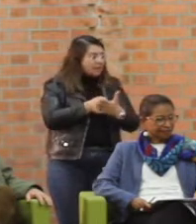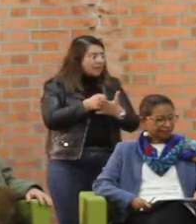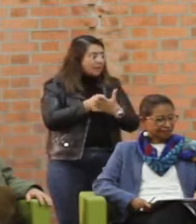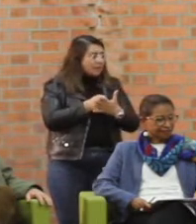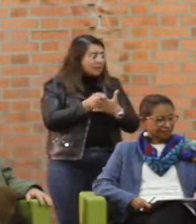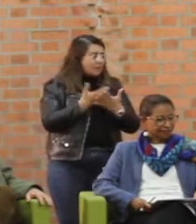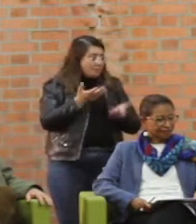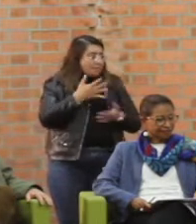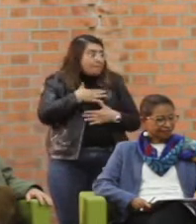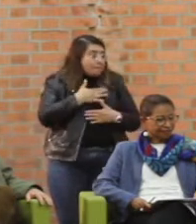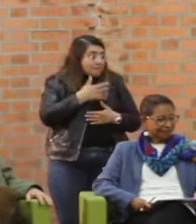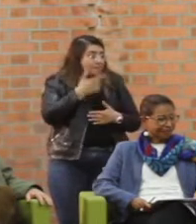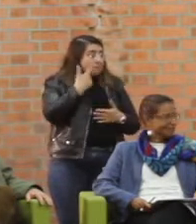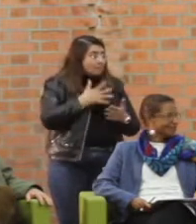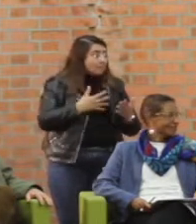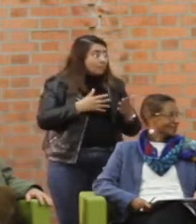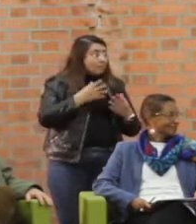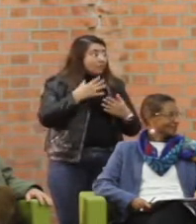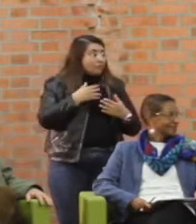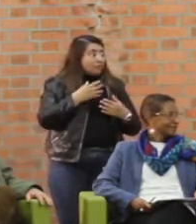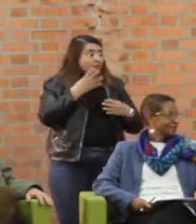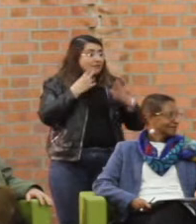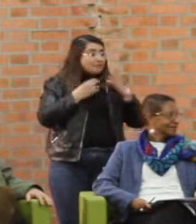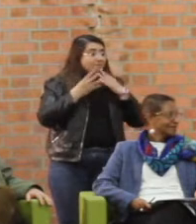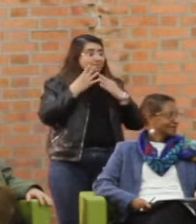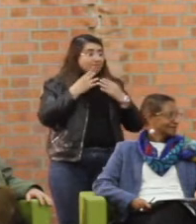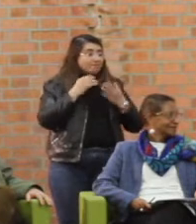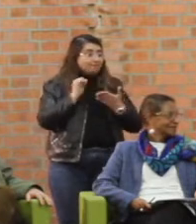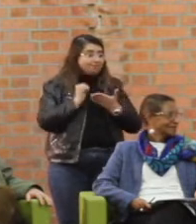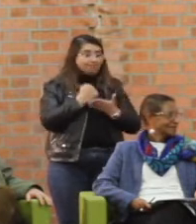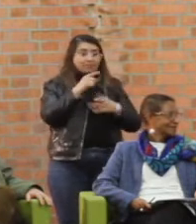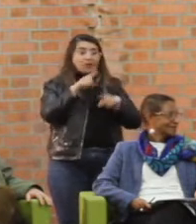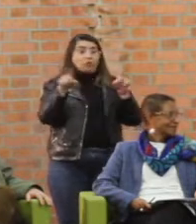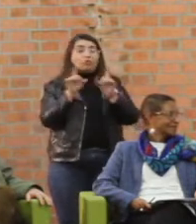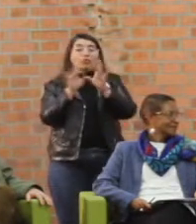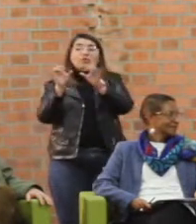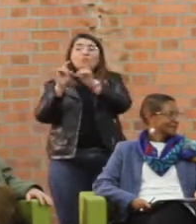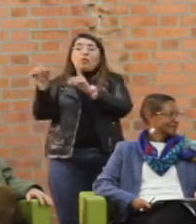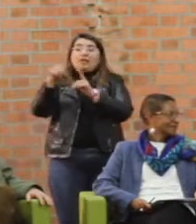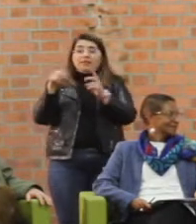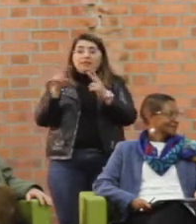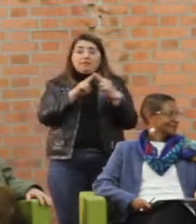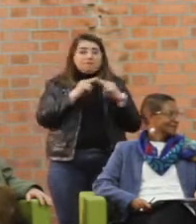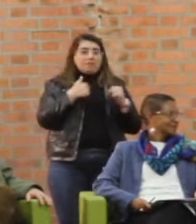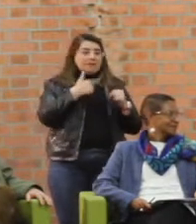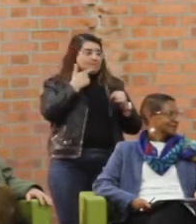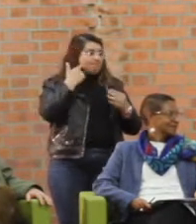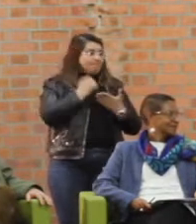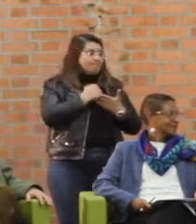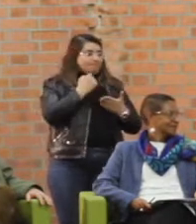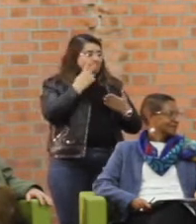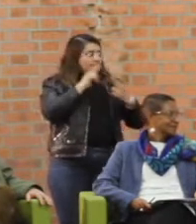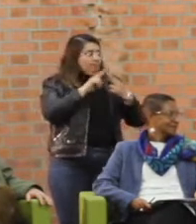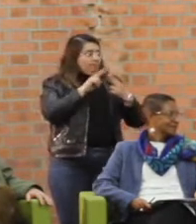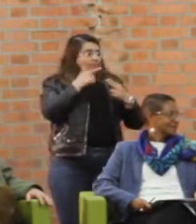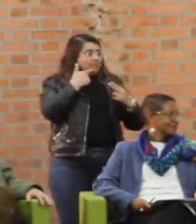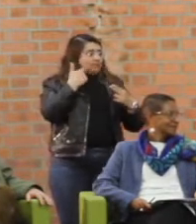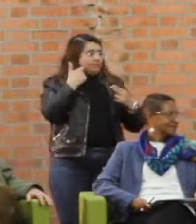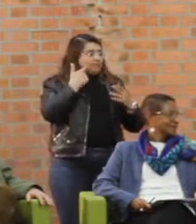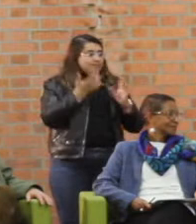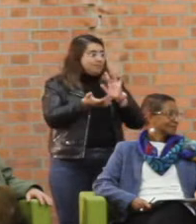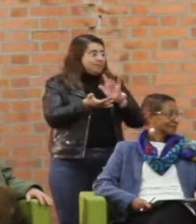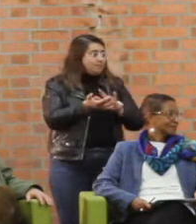parece que bueno es un privilegio yo no conocía mis conocimientos no estaba la existencia En ningún lugar